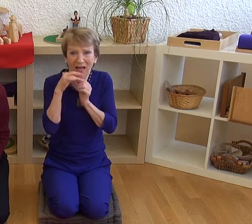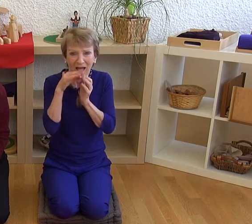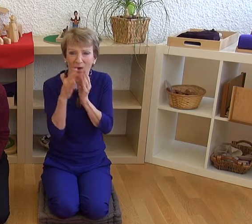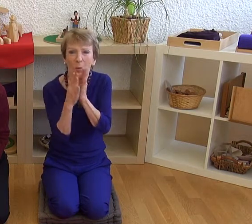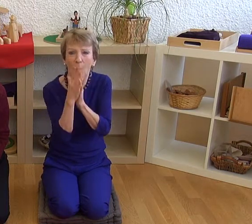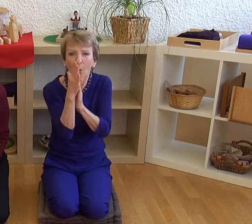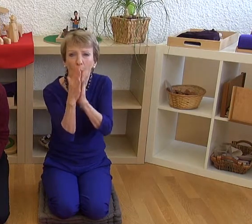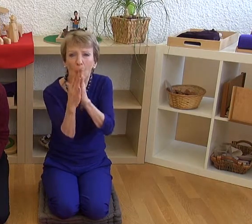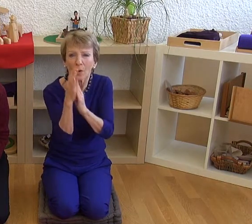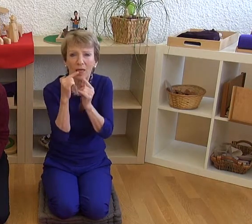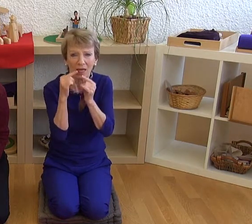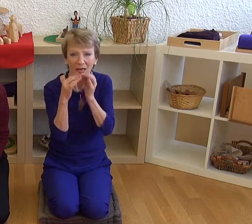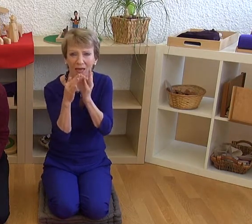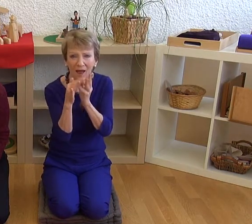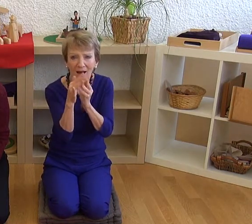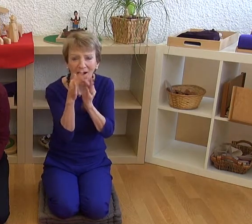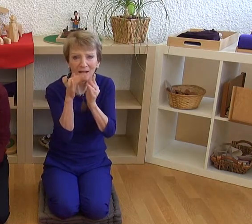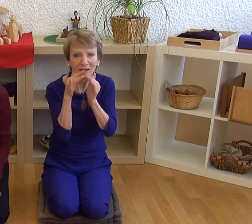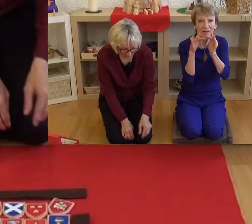bouche.